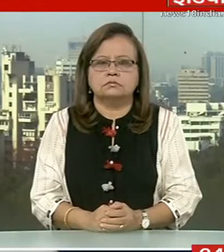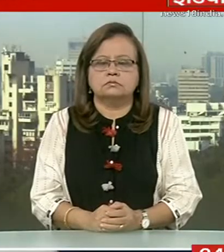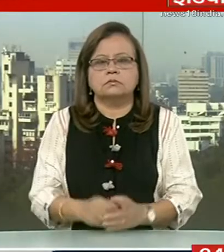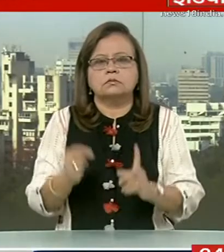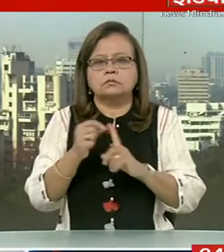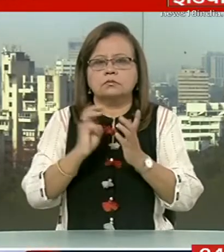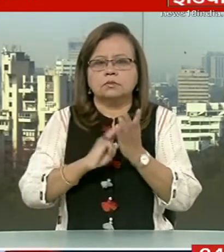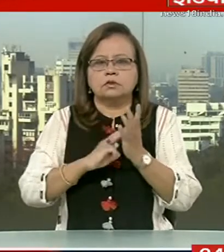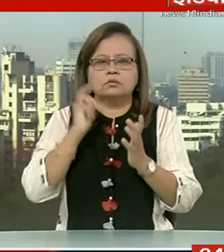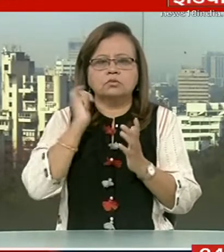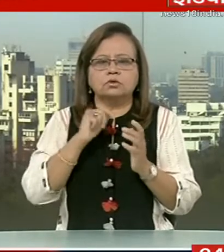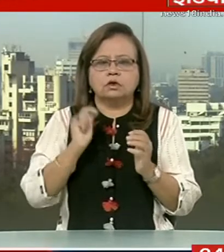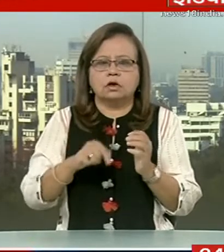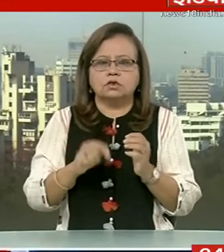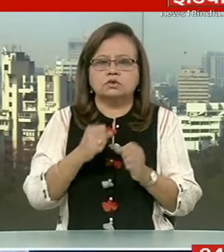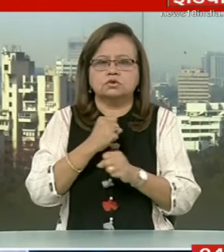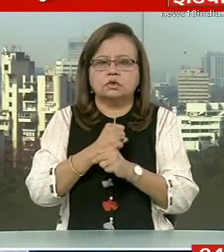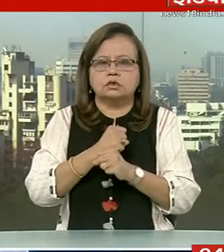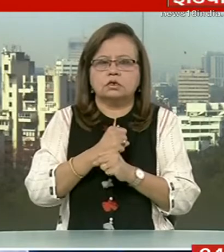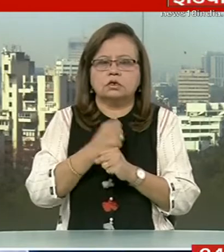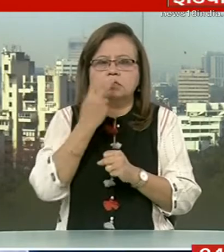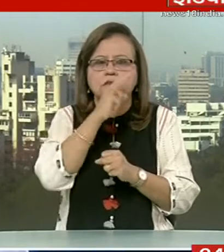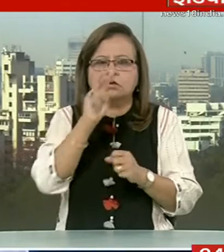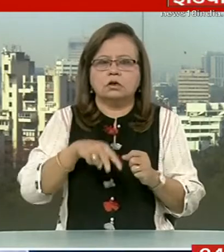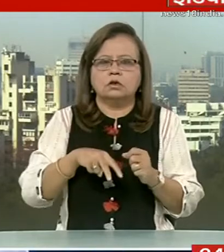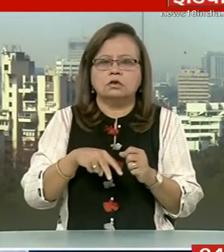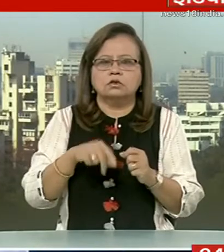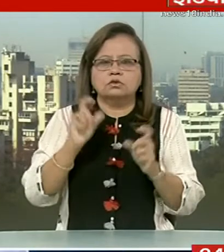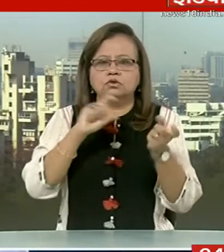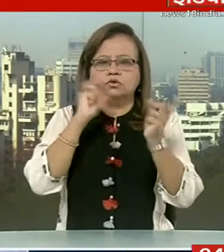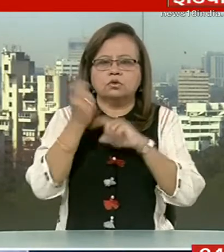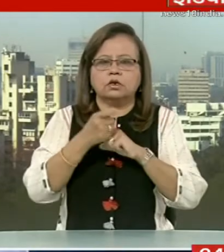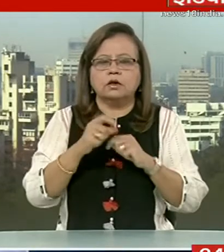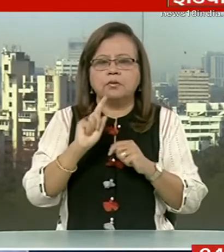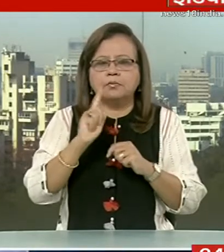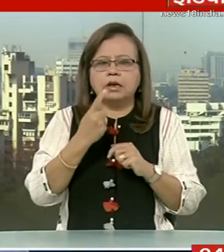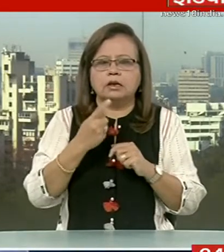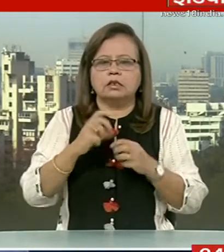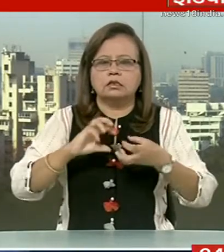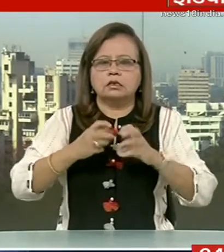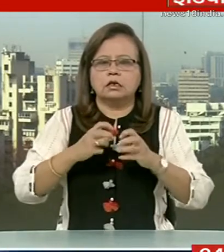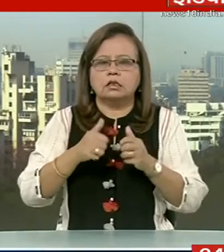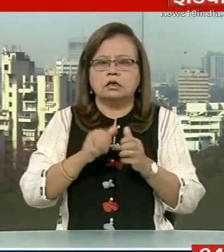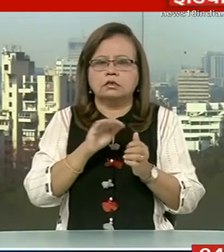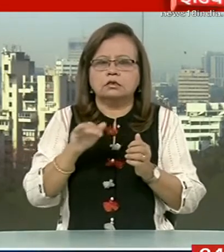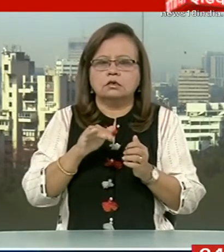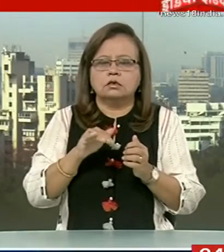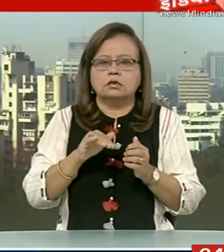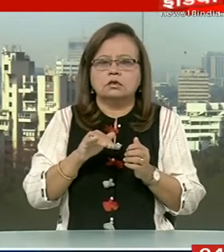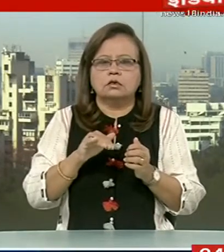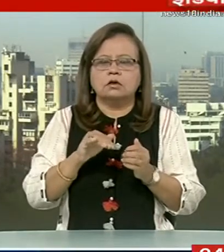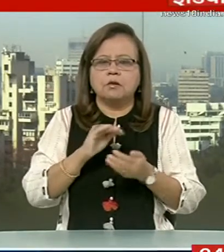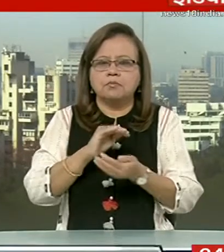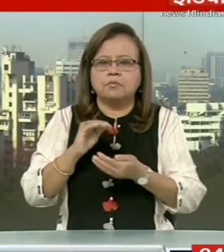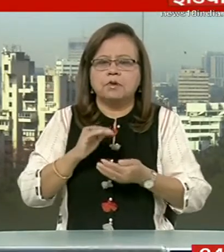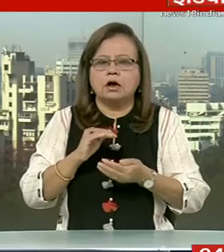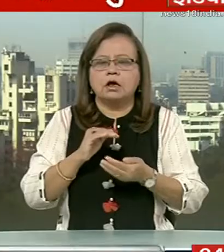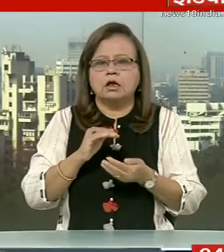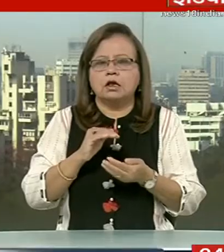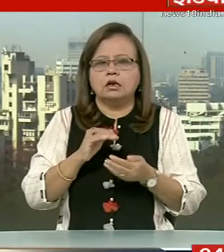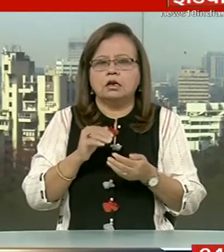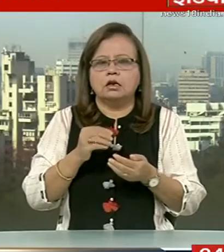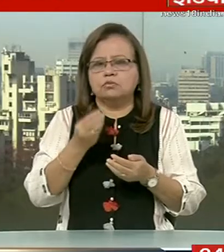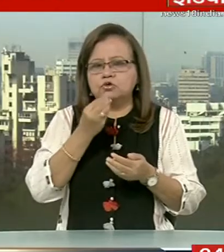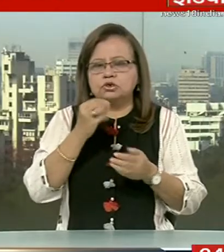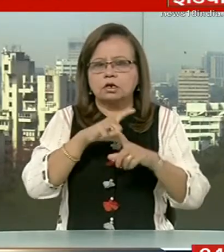कि प्रधानमंत्री नरेंद्र मोदी ने अपने गुजरात दौरे के दौरान दुनिया के पहले तकनीक आधारित बाल पोषक